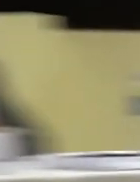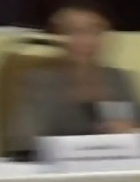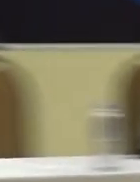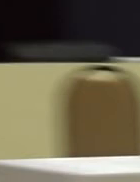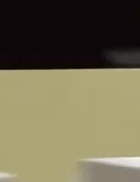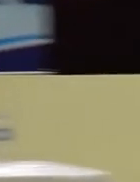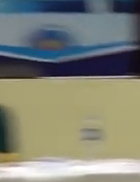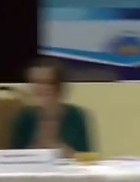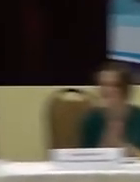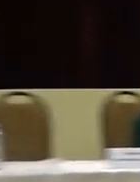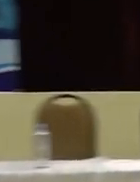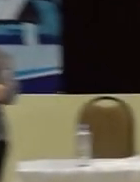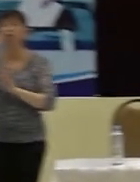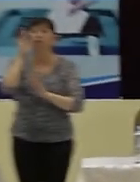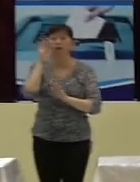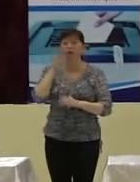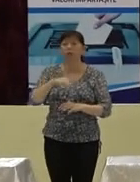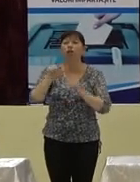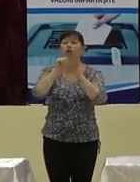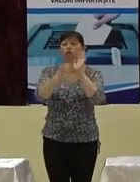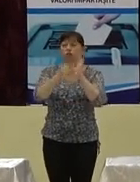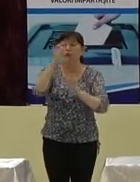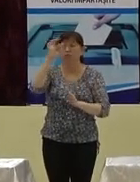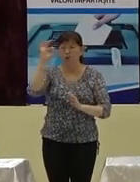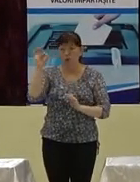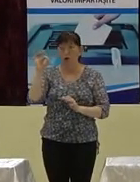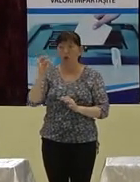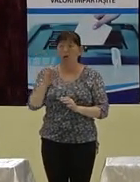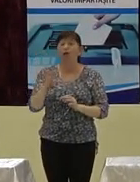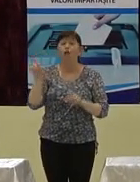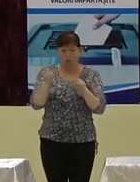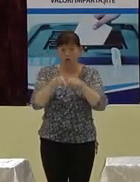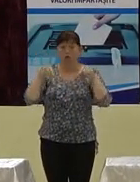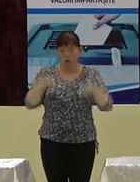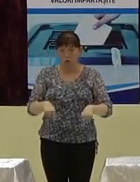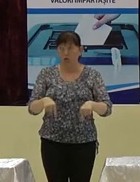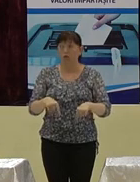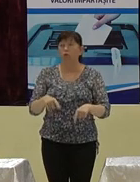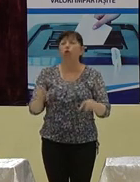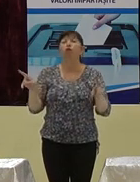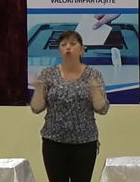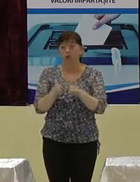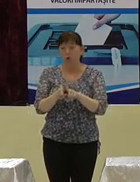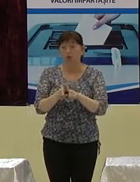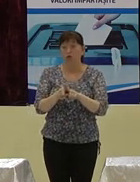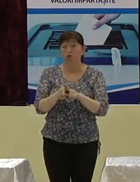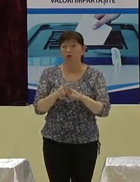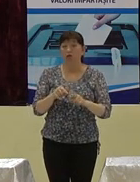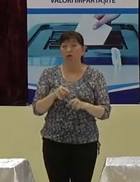7 iulie, începând cu orele 16:00, tot în această sală și tot pe